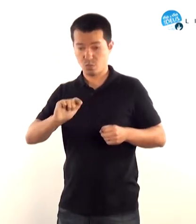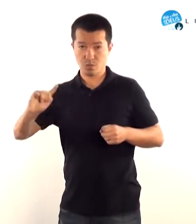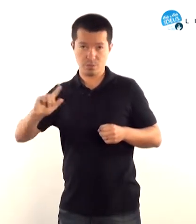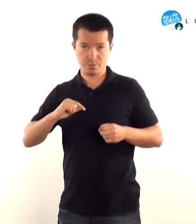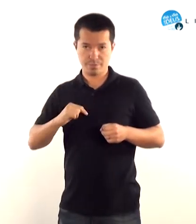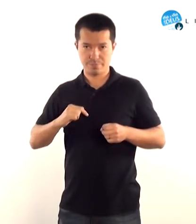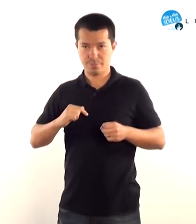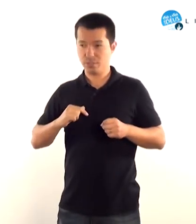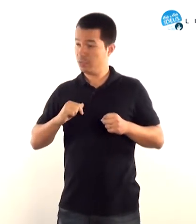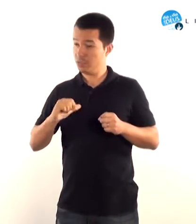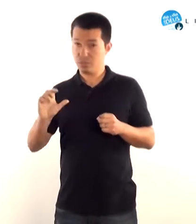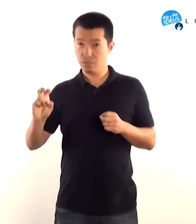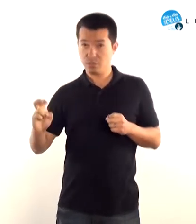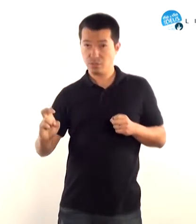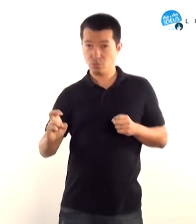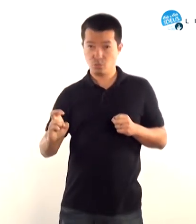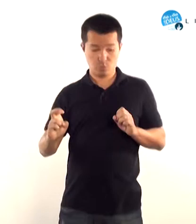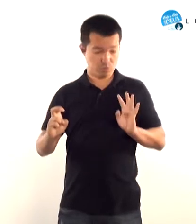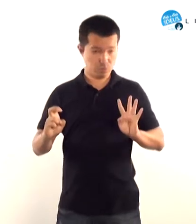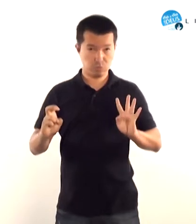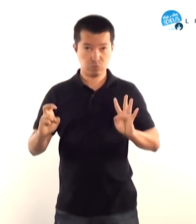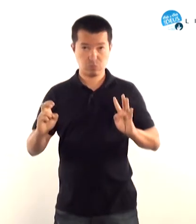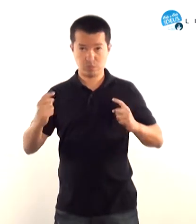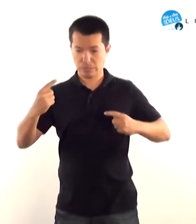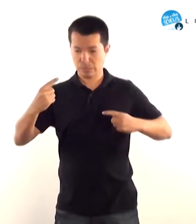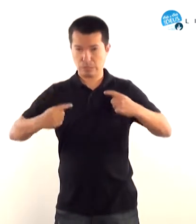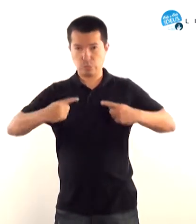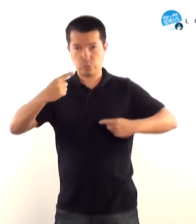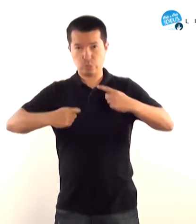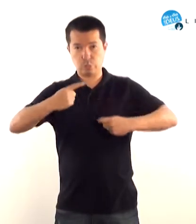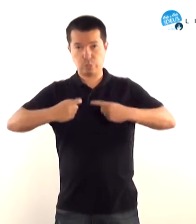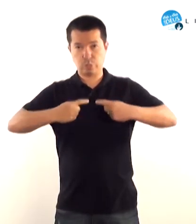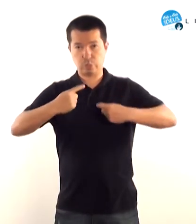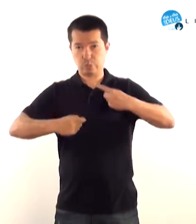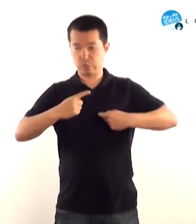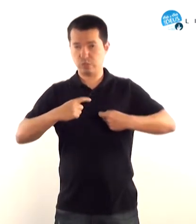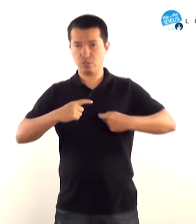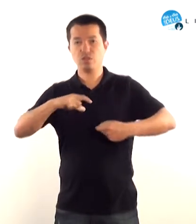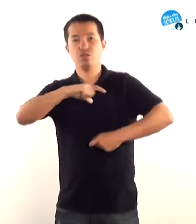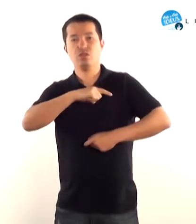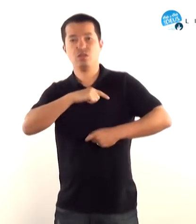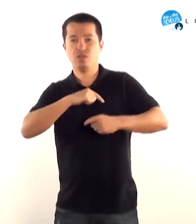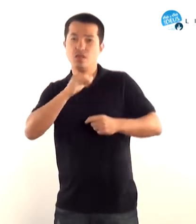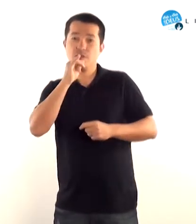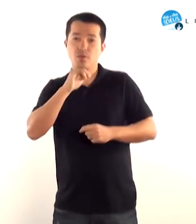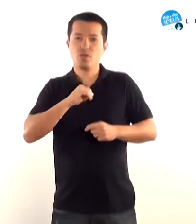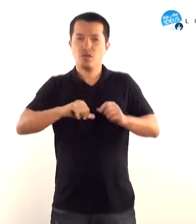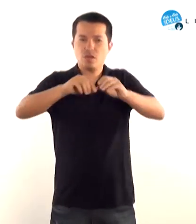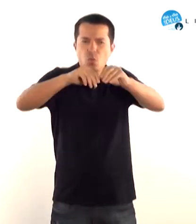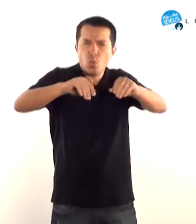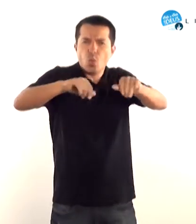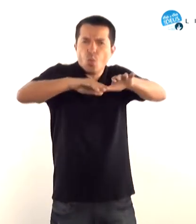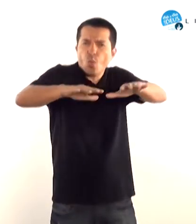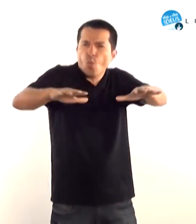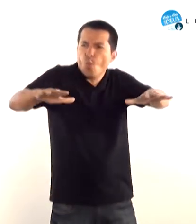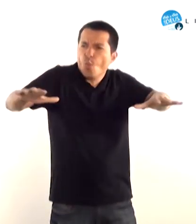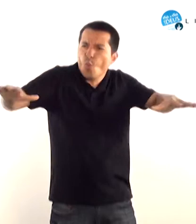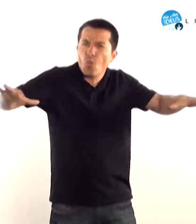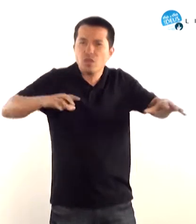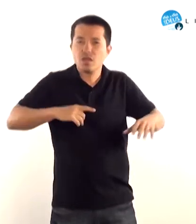Zoar. Esses 5 reis juntaram os seus exércitos no vale de Sidim, onde fica o